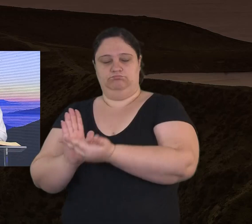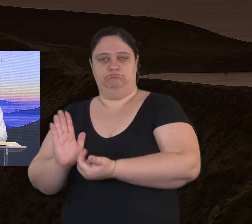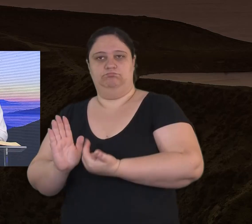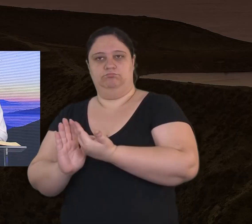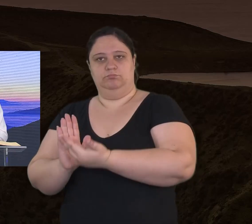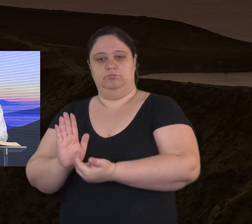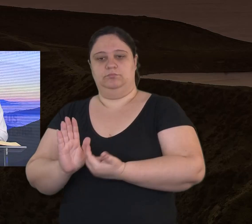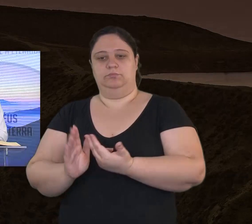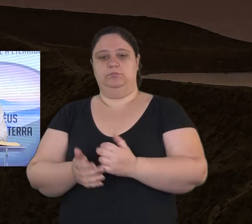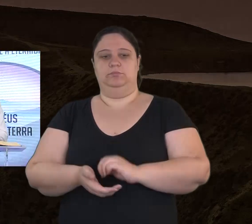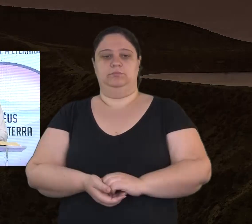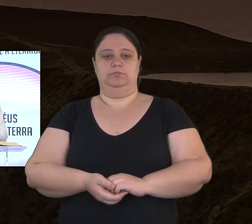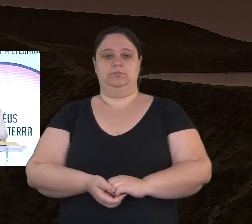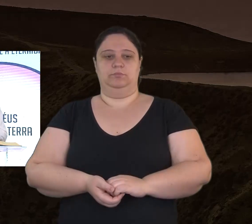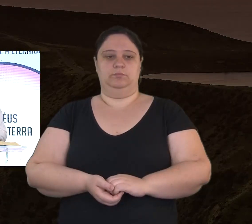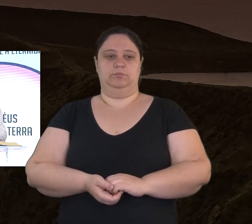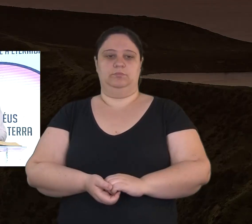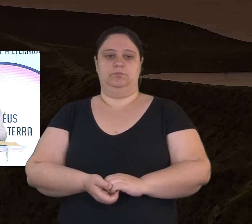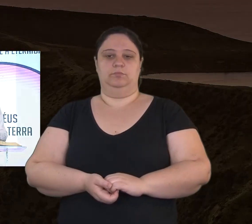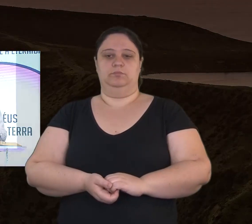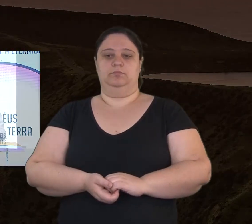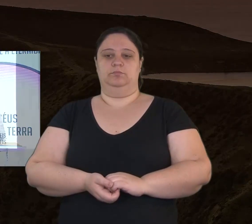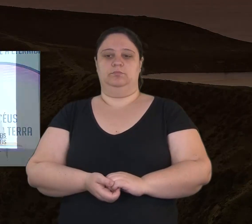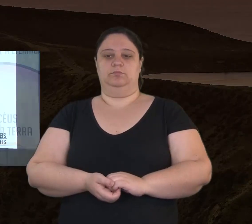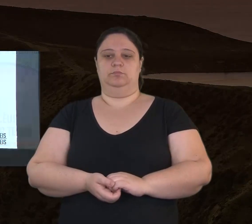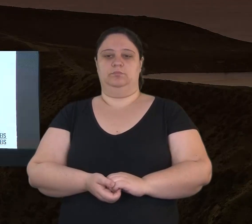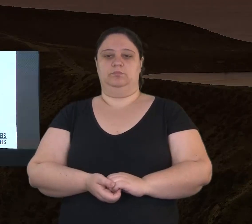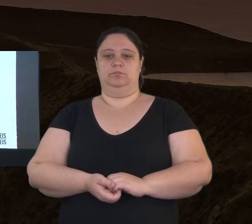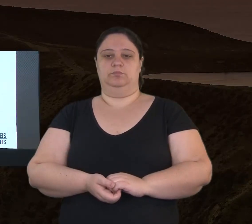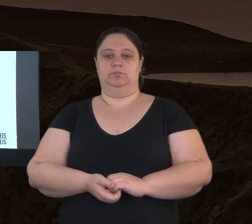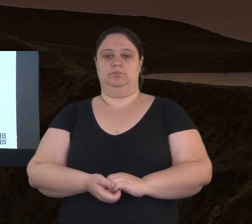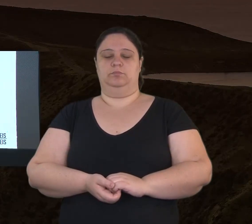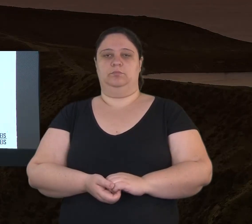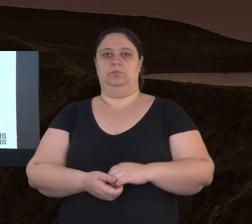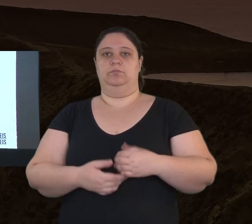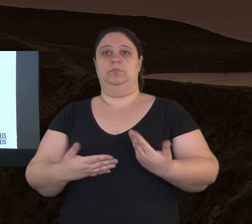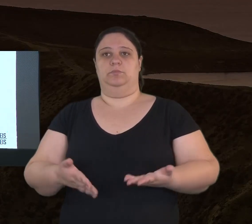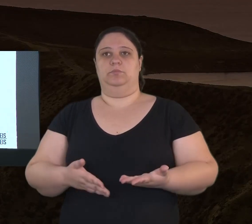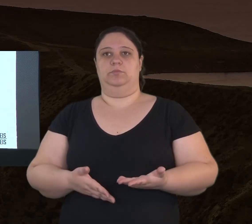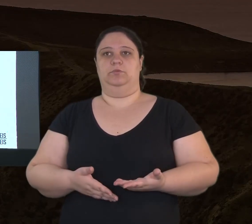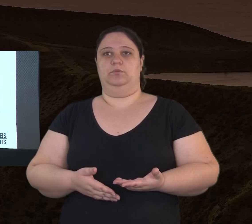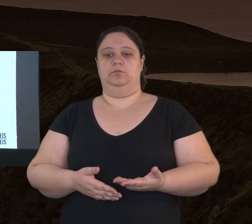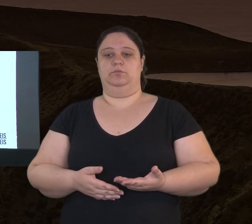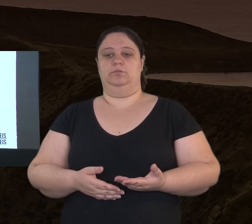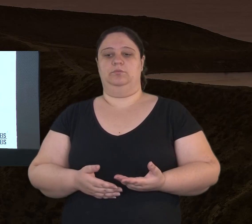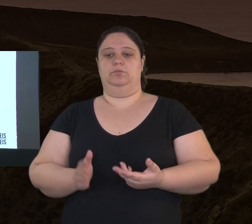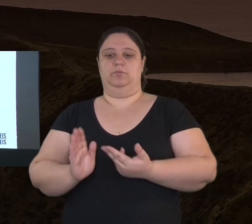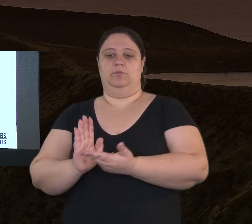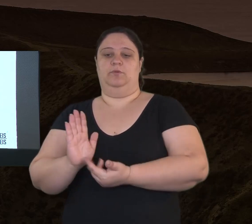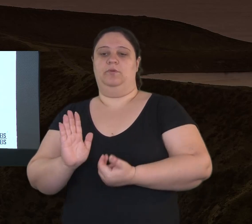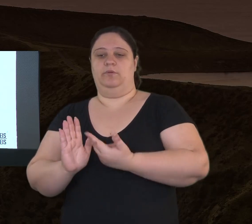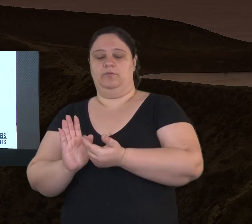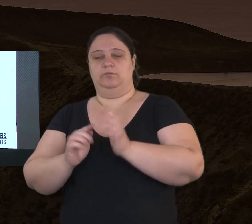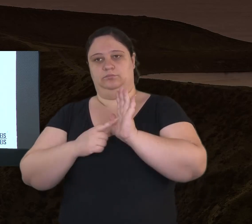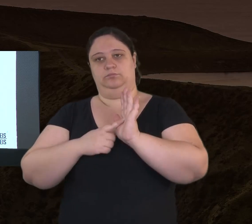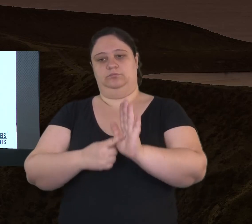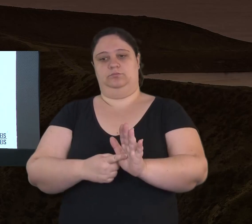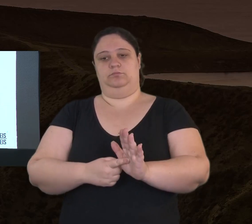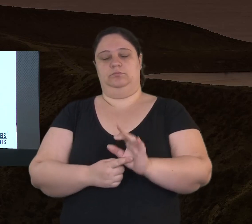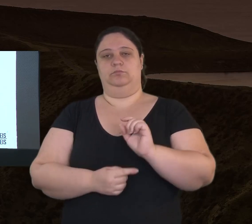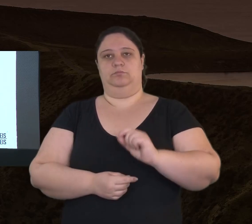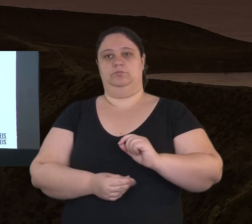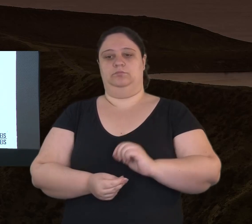irmão, sobre essa figura. Eu vou mostrar para vocês aqui